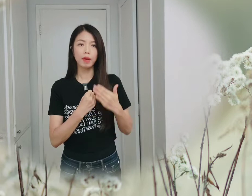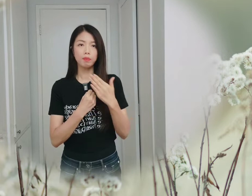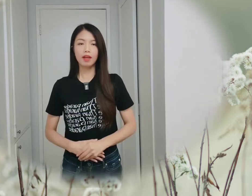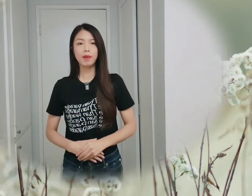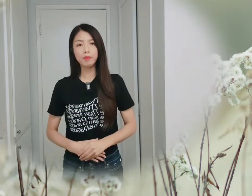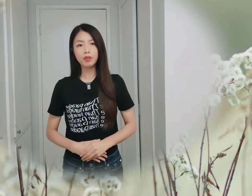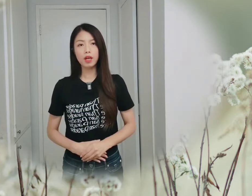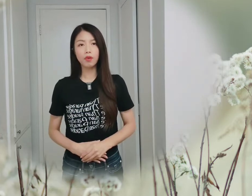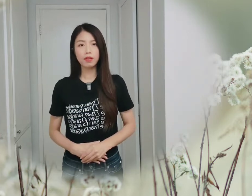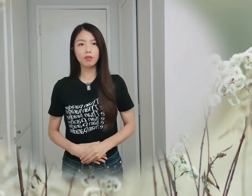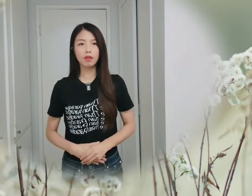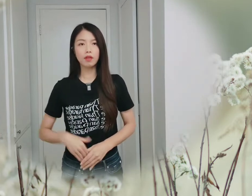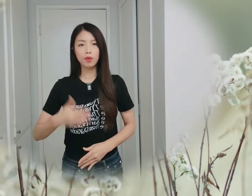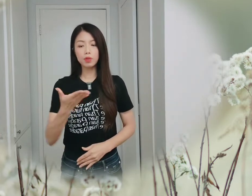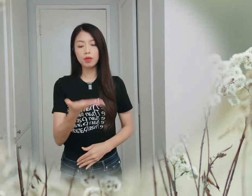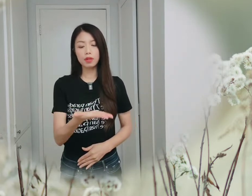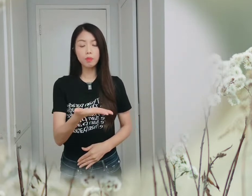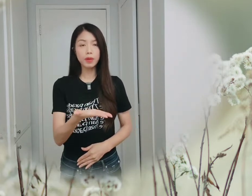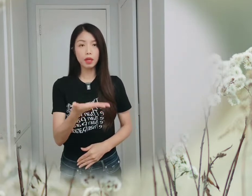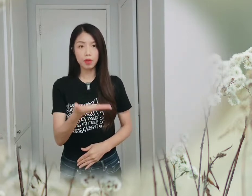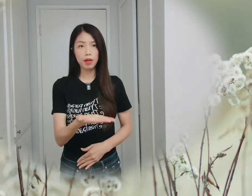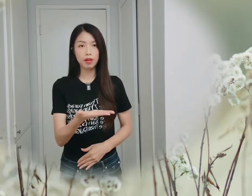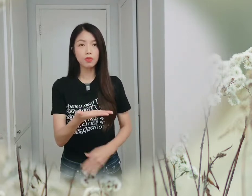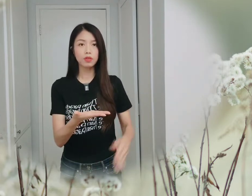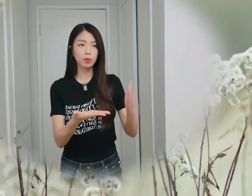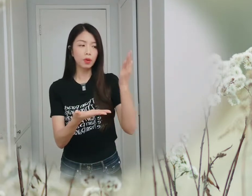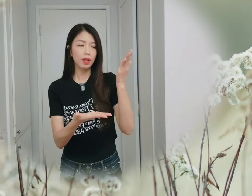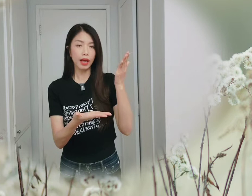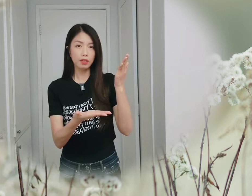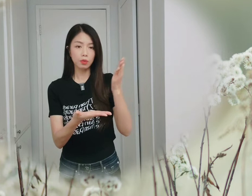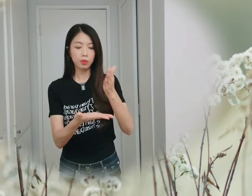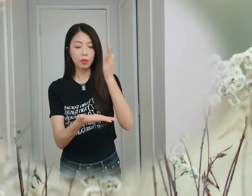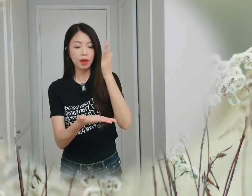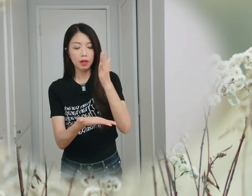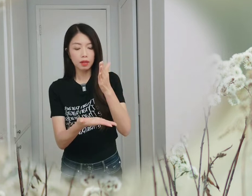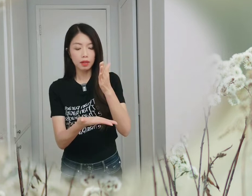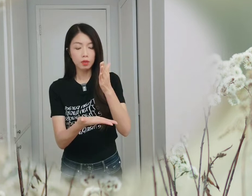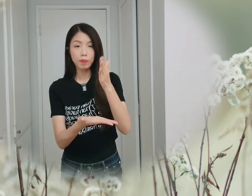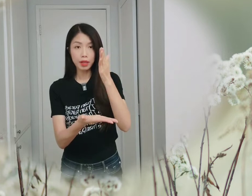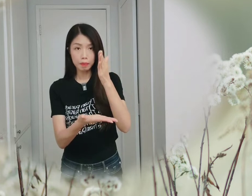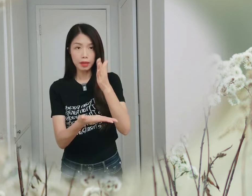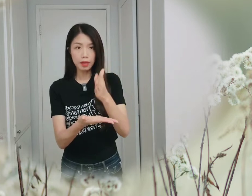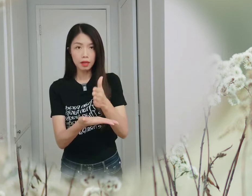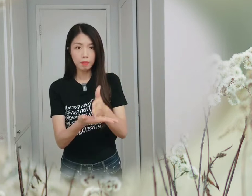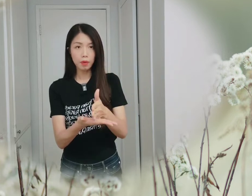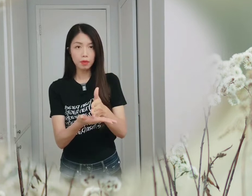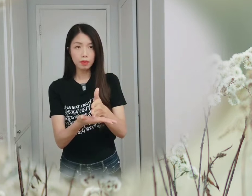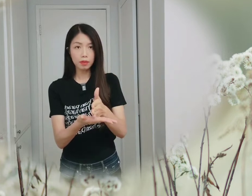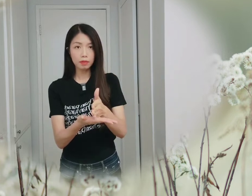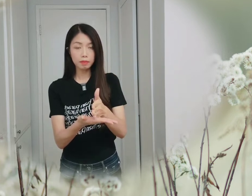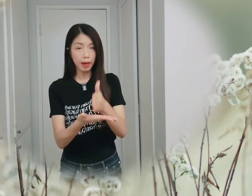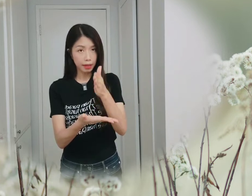은총 베푸사. 베풀다라고 하는 뜻의 수어는 왼손을 이렇게 손바닥의 위를 향하게 해주시고 다른 손으로 이 손바닥 반을